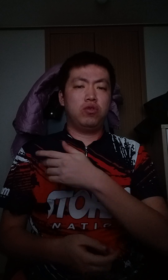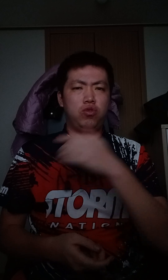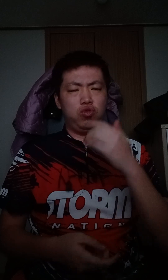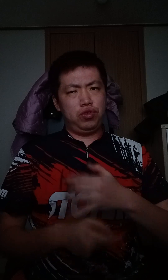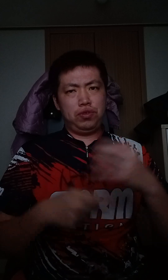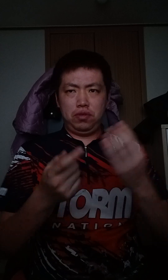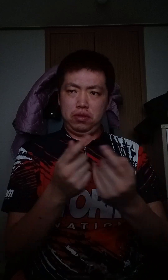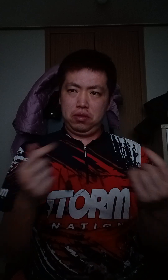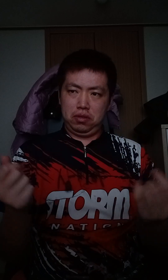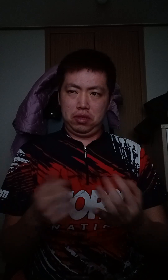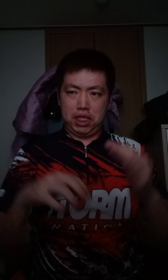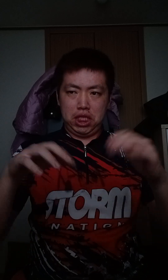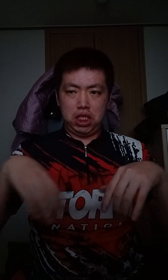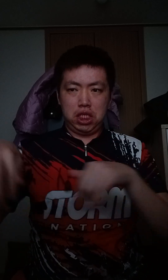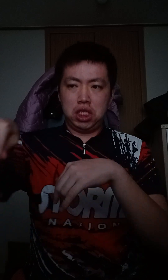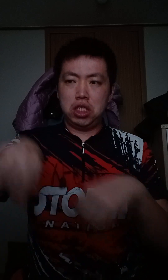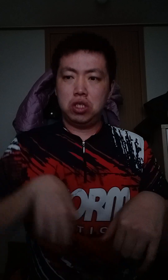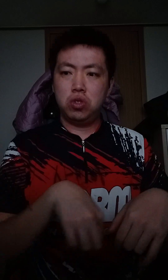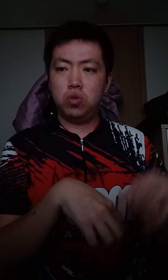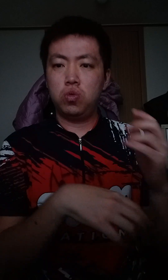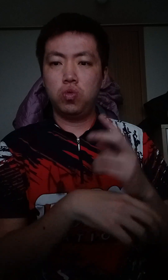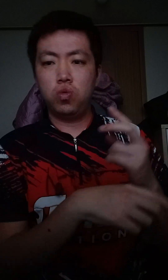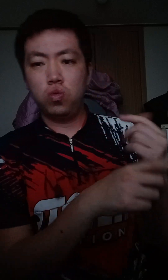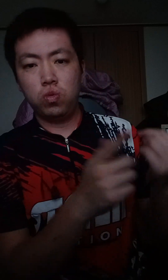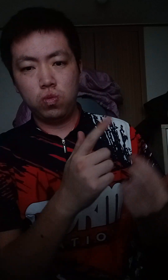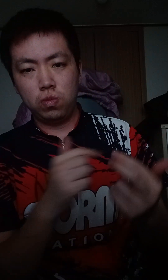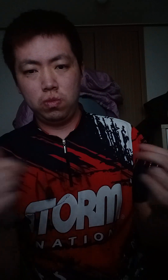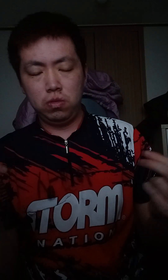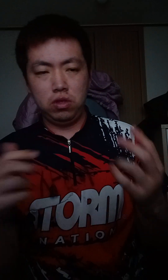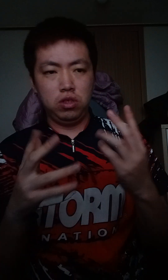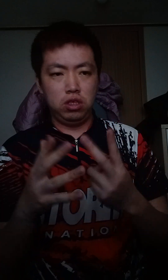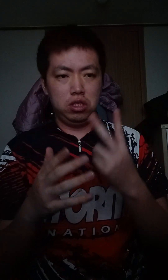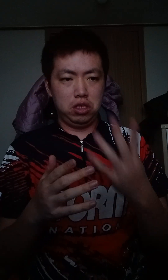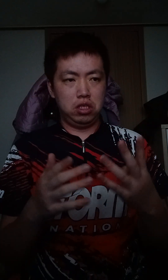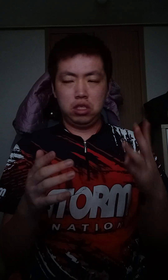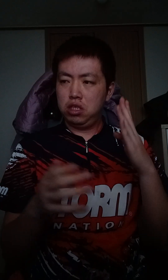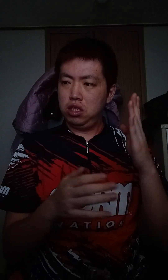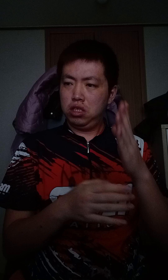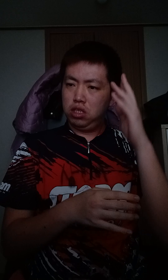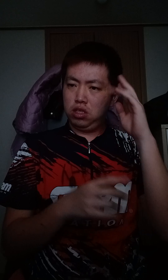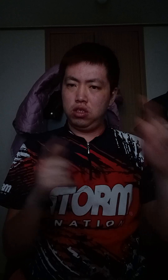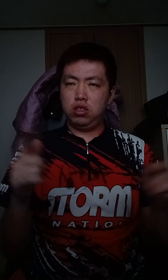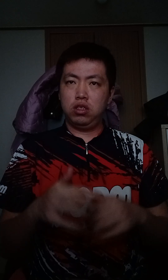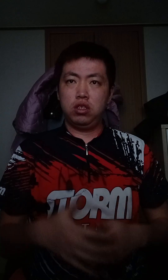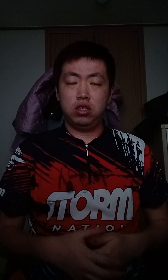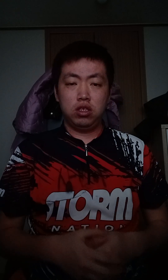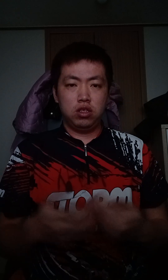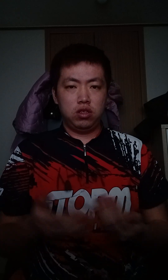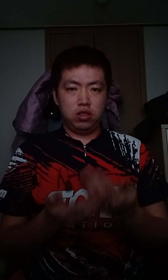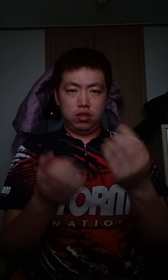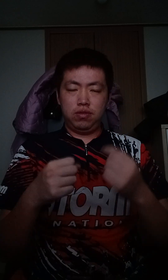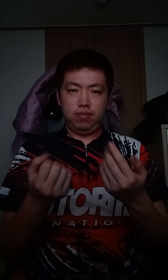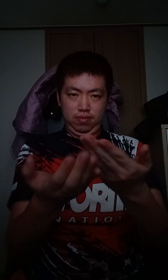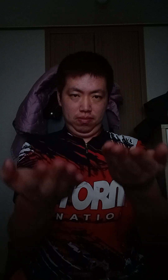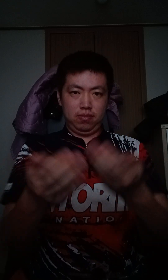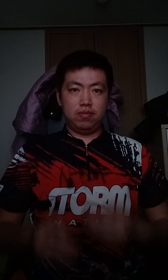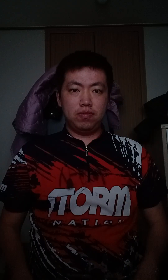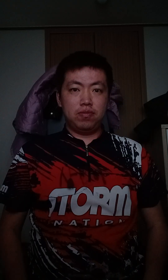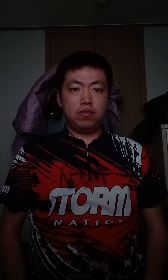버스가 가드레일 아래로 떨어졌고 차량 운전자를 포함해 모두 24명이 부상을 입었는데요. 취재기자 연결해 알아보겠습니다. 정현우